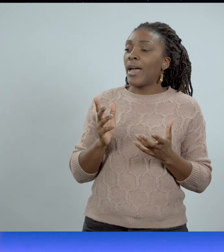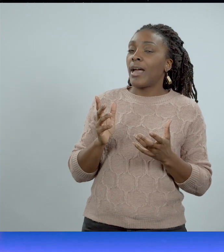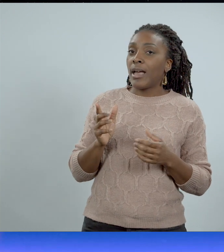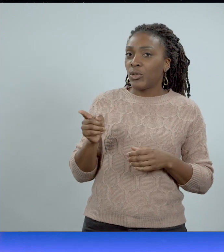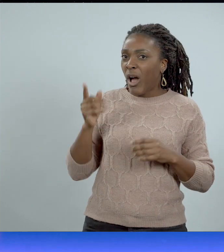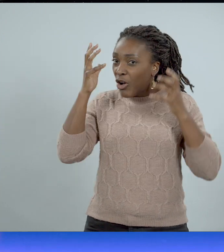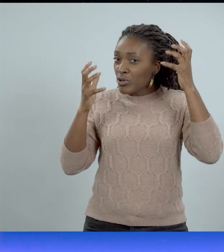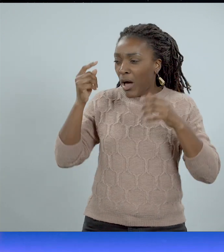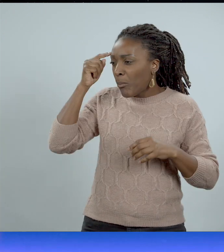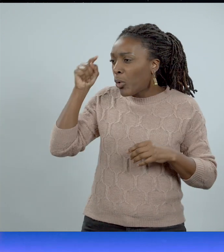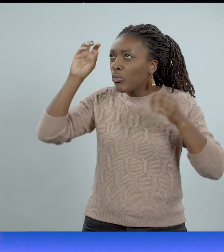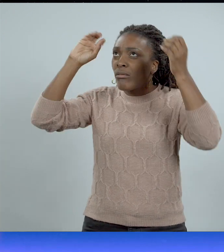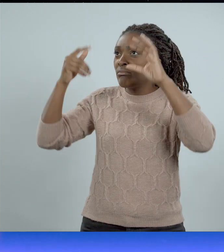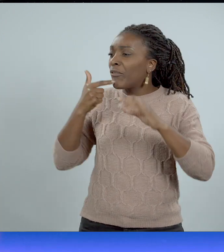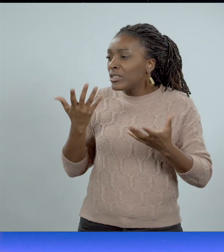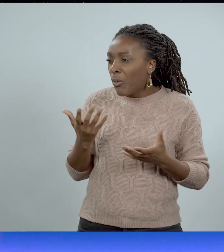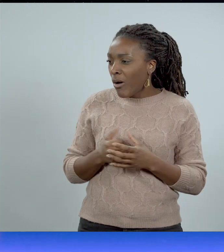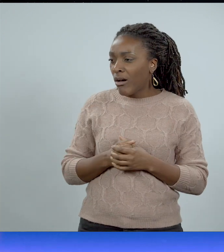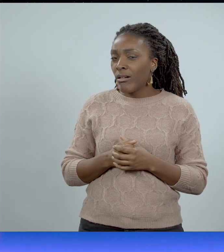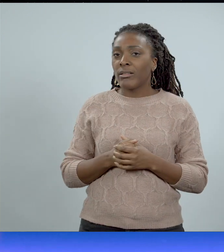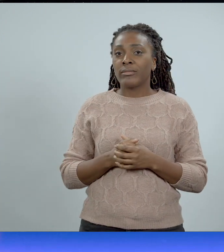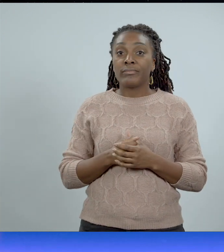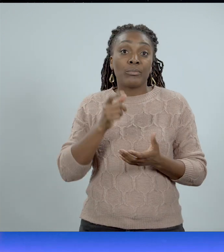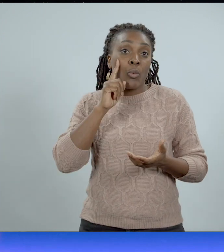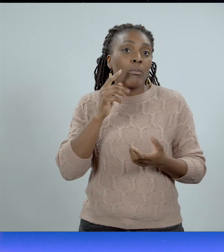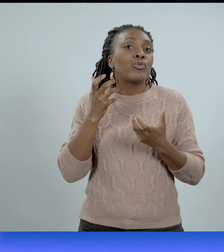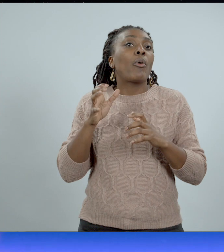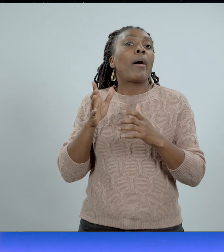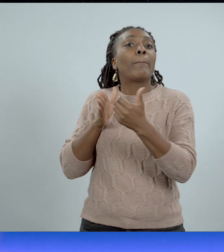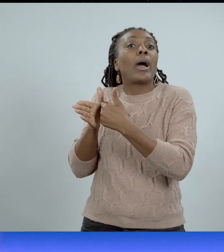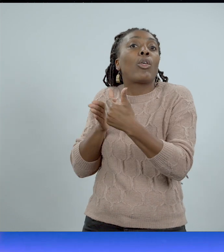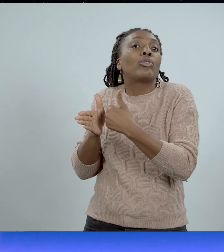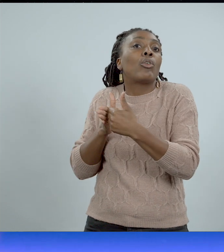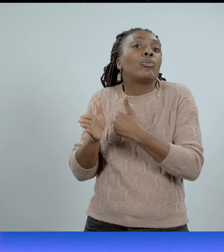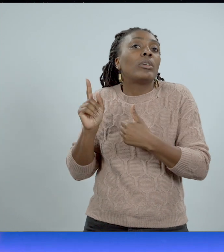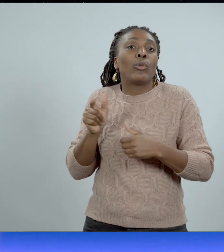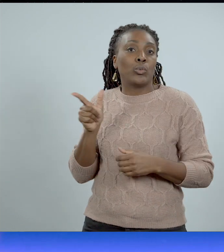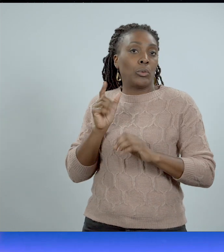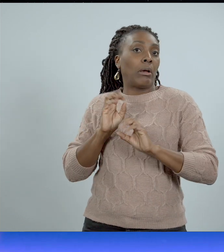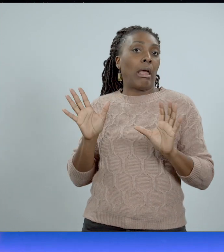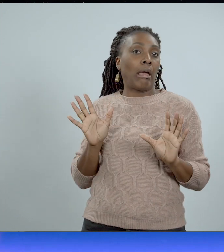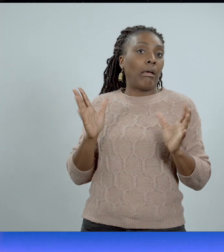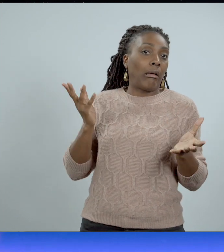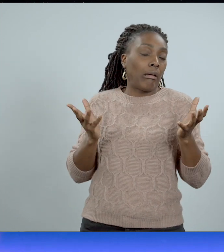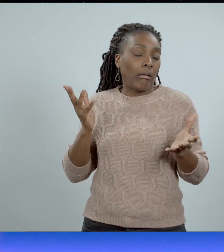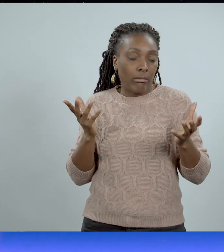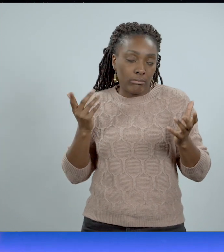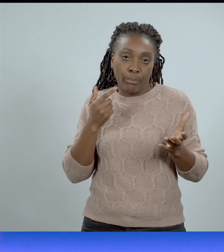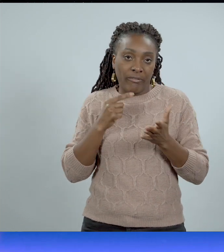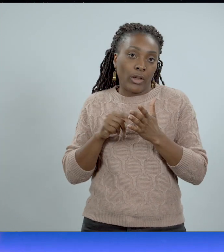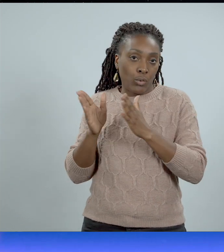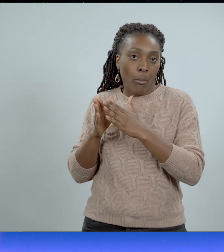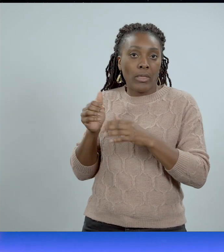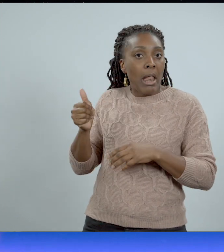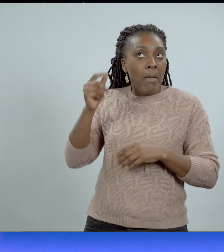c'est comment définis-tu un cauchemar? Qu'est-ce qu'un cauchemar pour toi? Parce que je ne voulais pas avoir une mauvaise définition et puis finalement avoir une sorte de